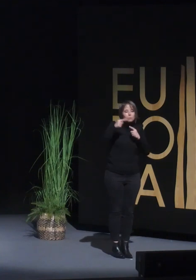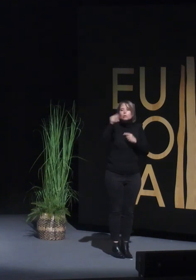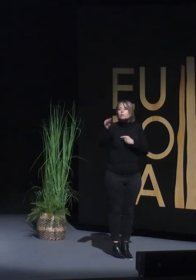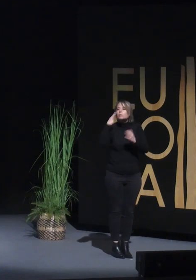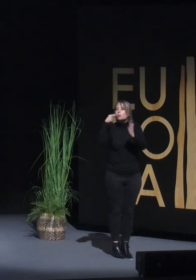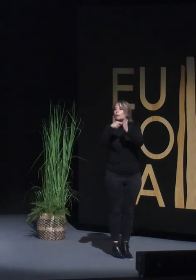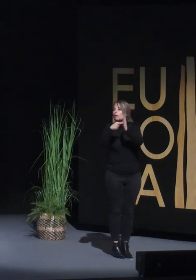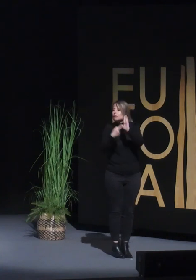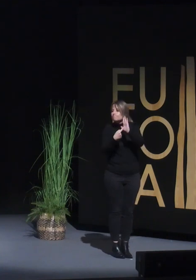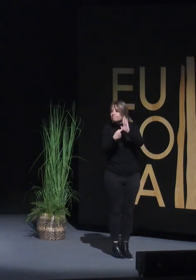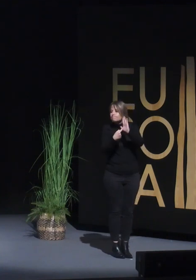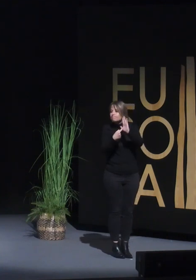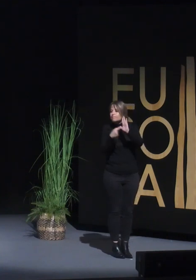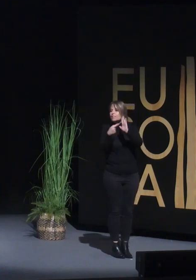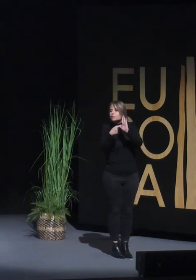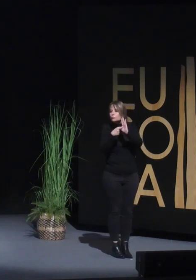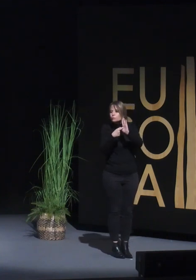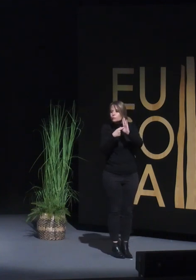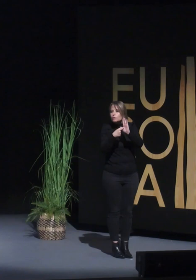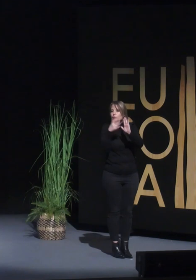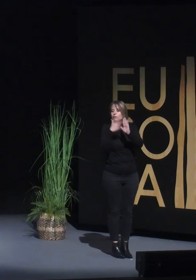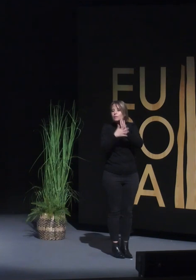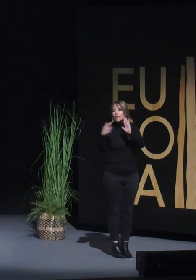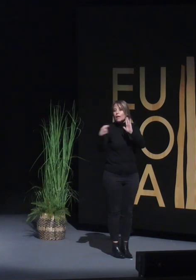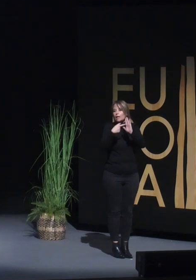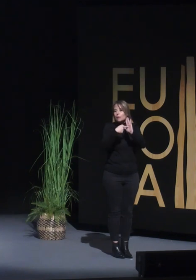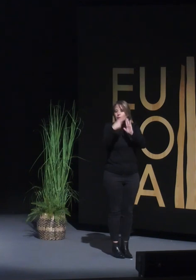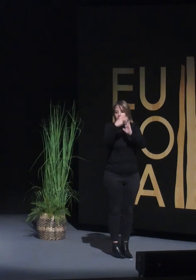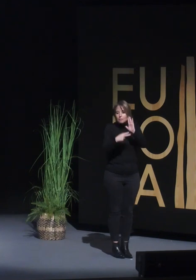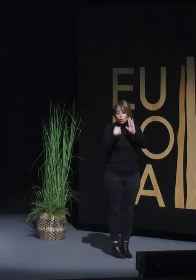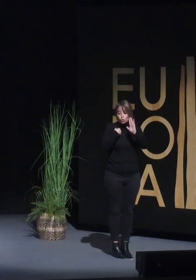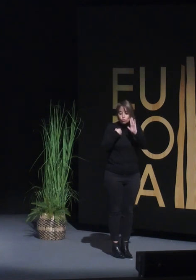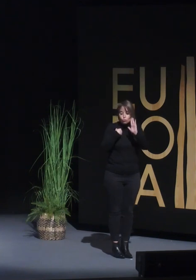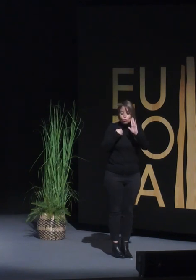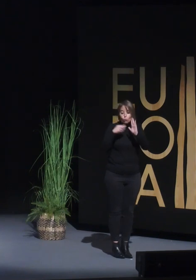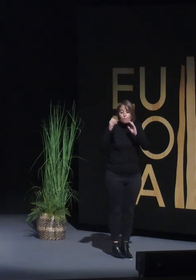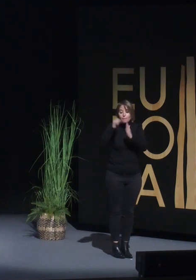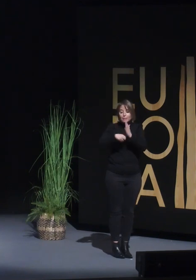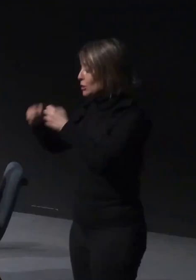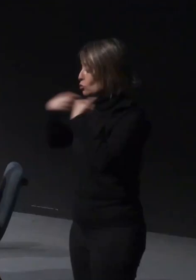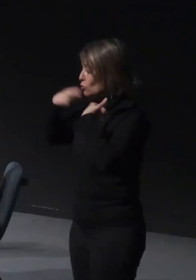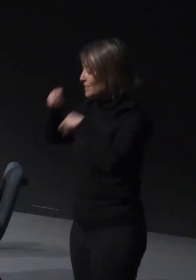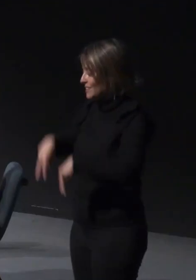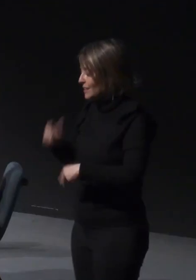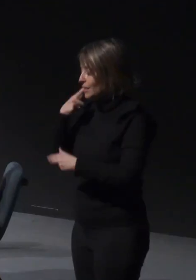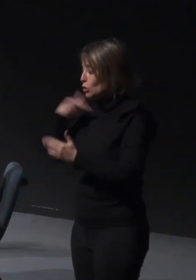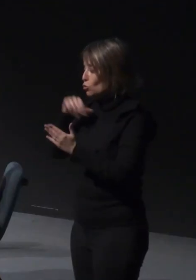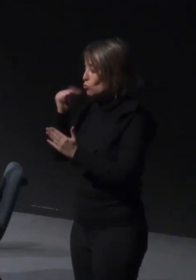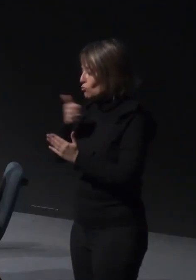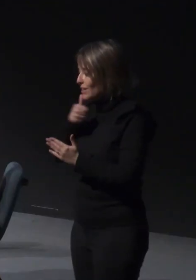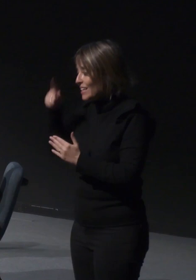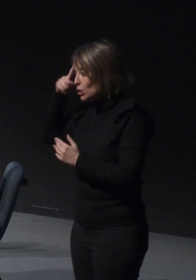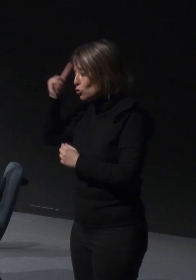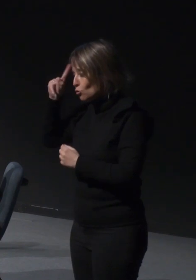hay aquí. Y lo que hay aquí es heavy. Pero que yo lo haya cogido sin su permiso y que tenga sus claves sin que lo